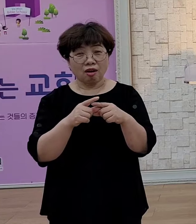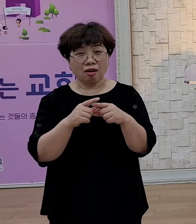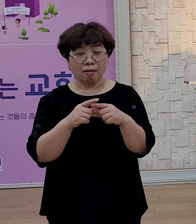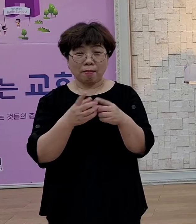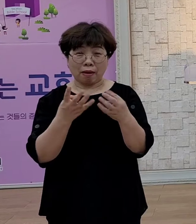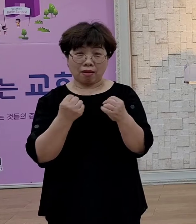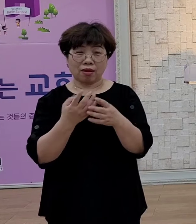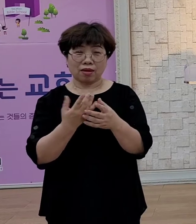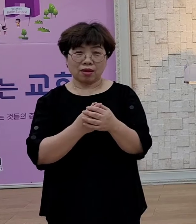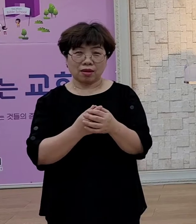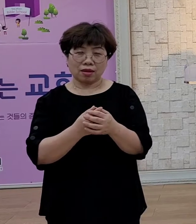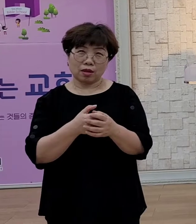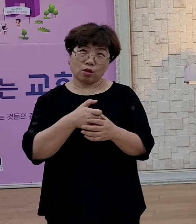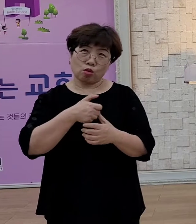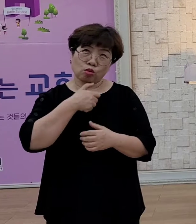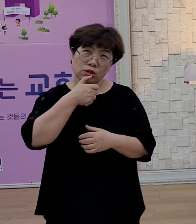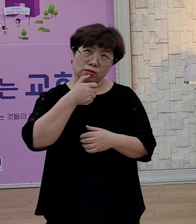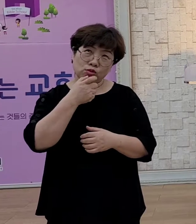그런데